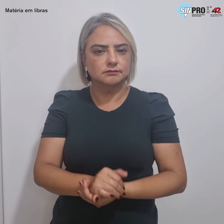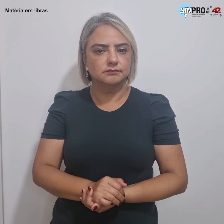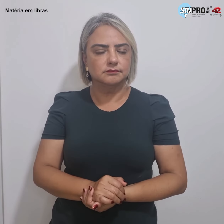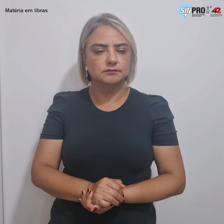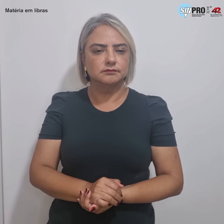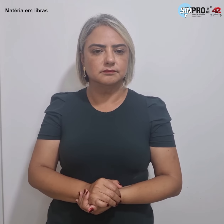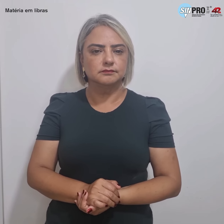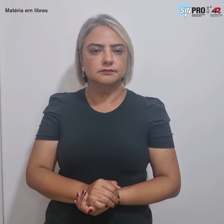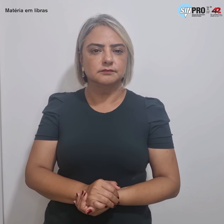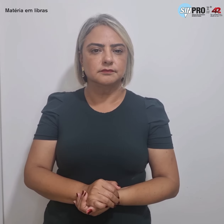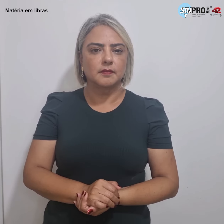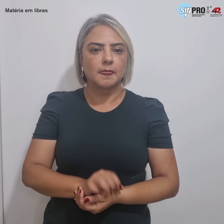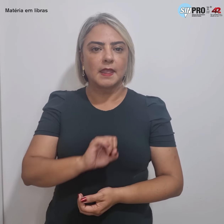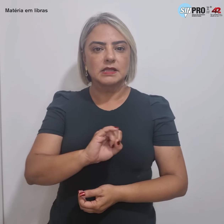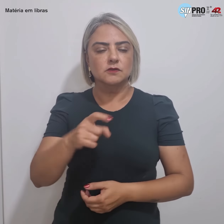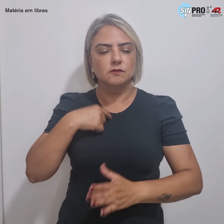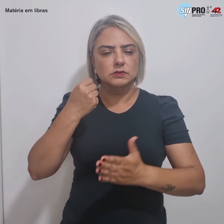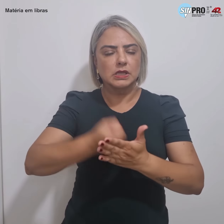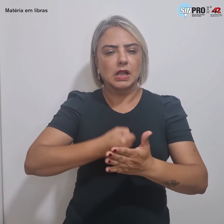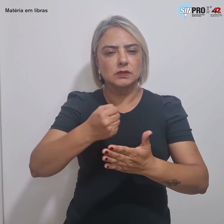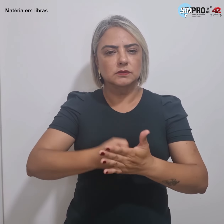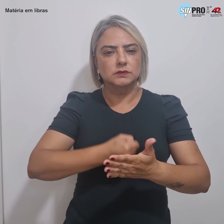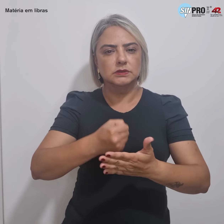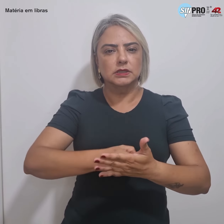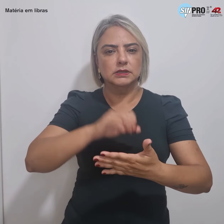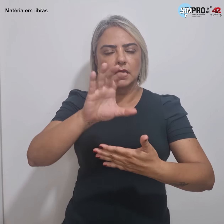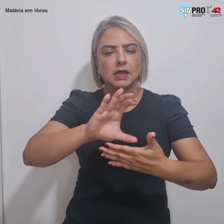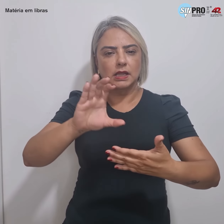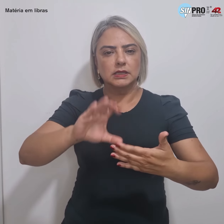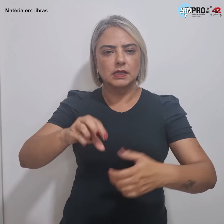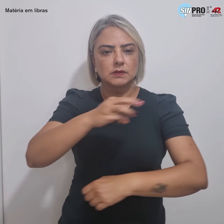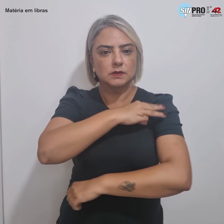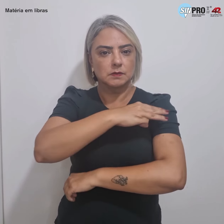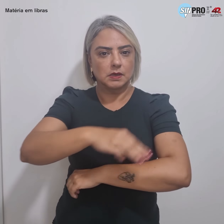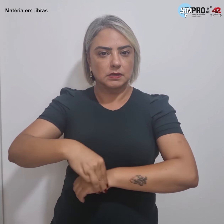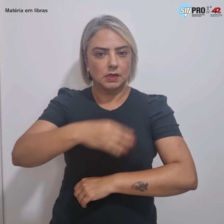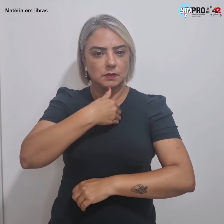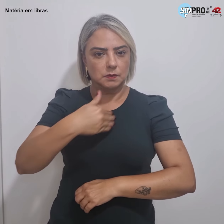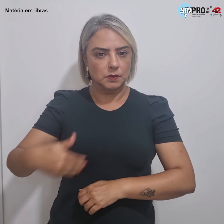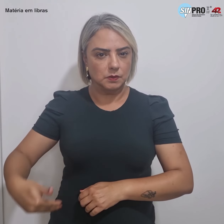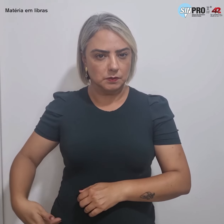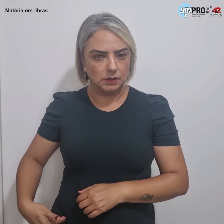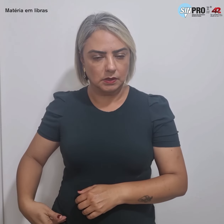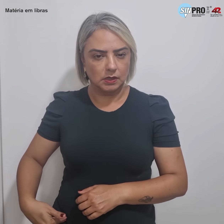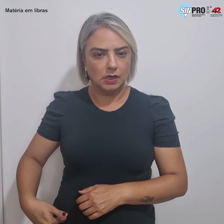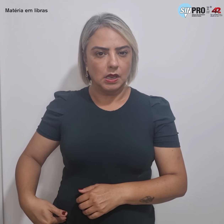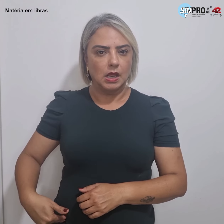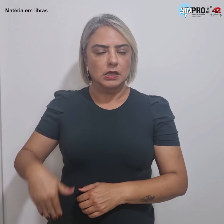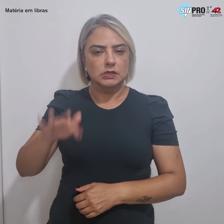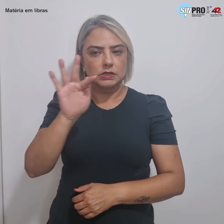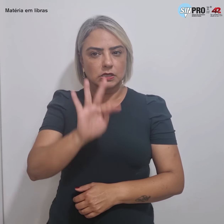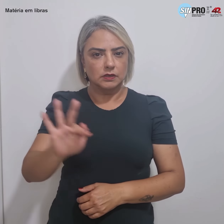Não fosse a luta da categoria do magistério público, seja em nível federal ou distrital,